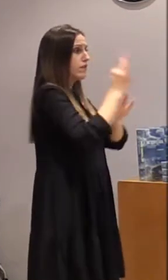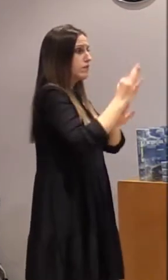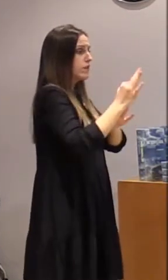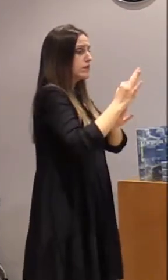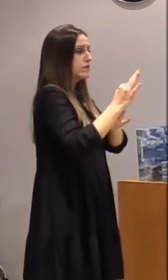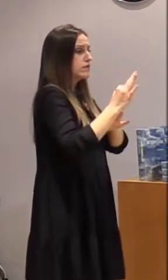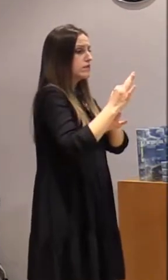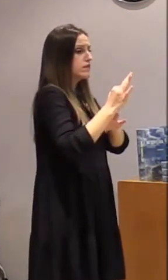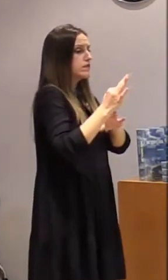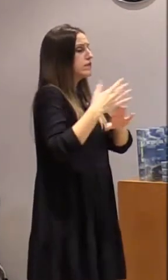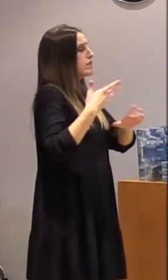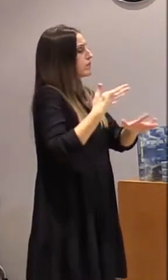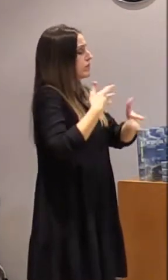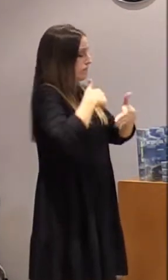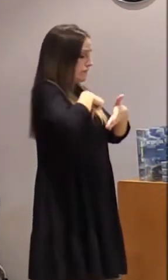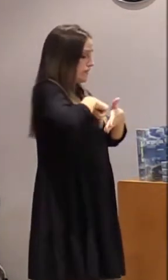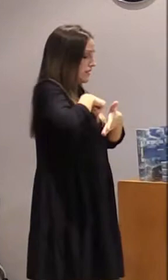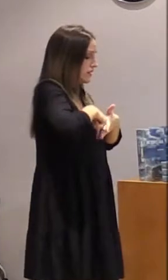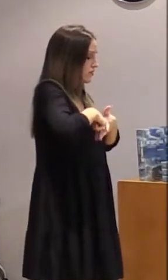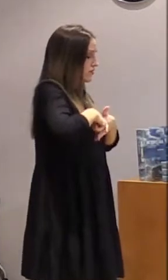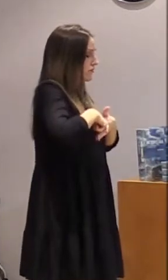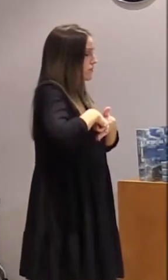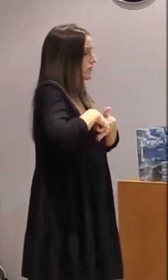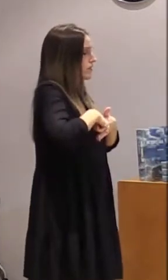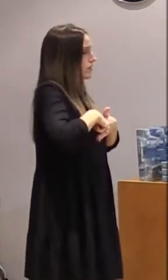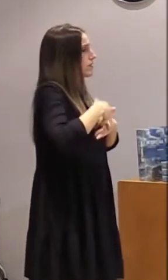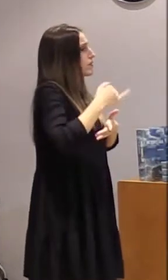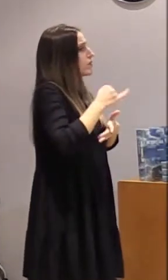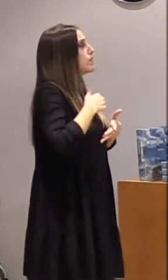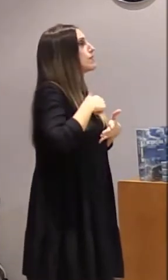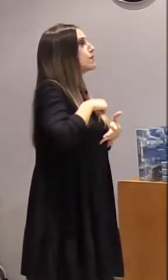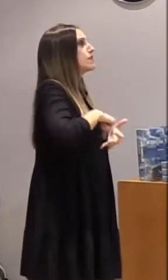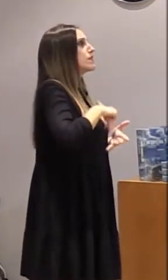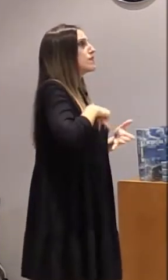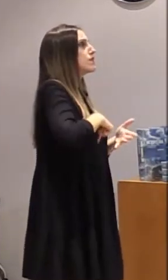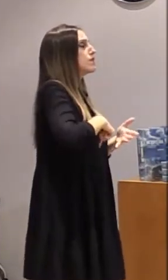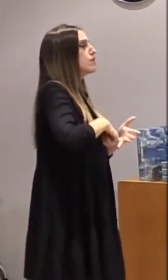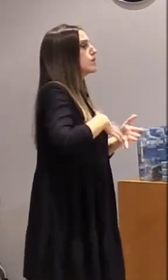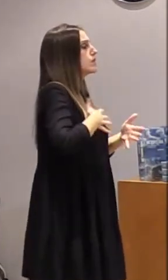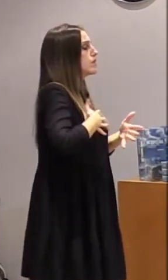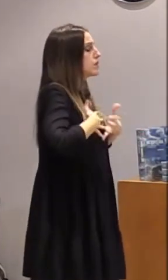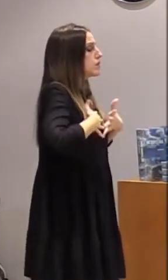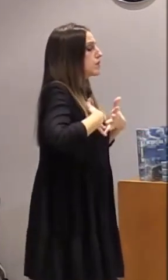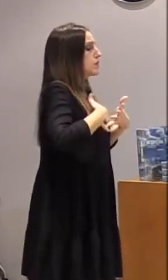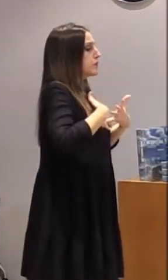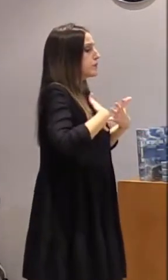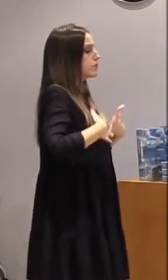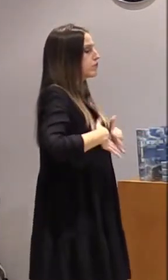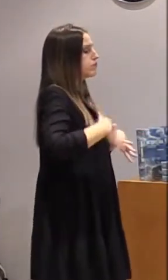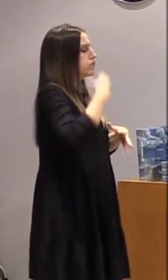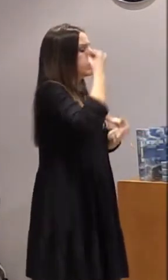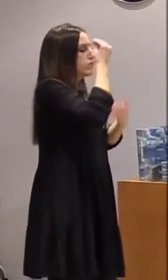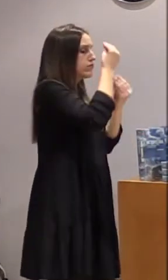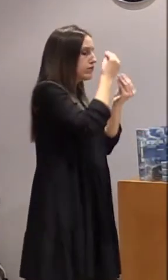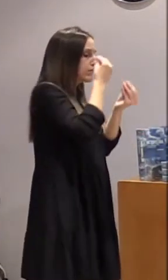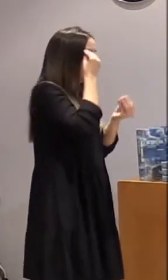pues os ha interiormente habéis tenido una sensación de sosiego, de